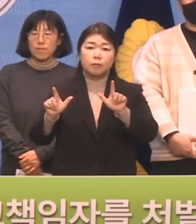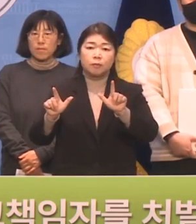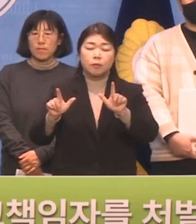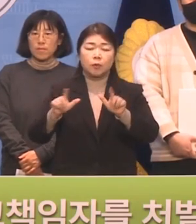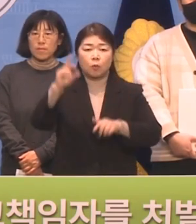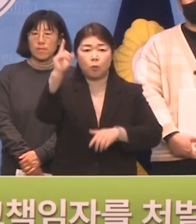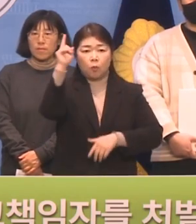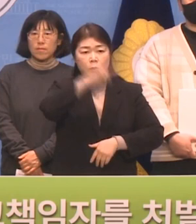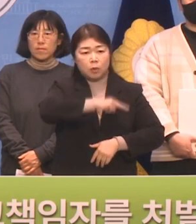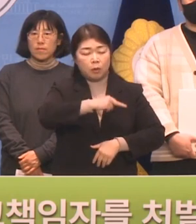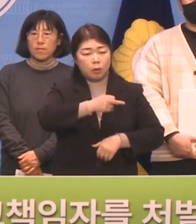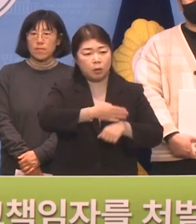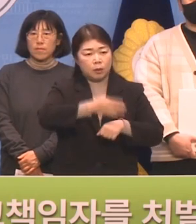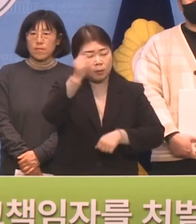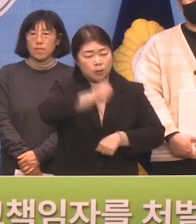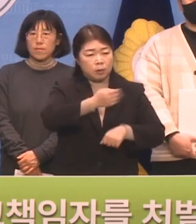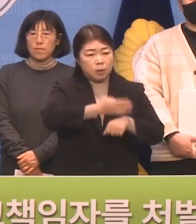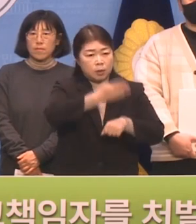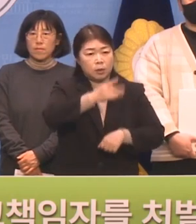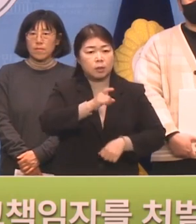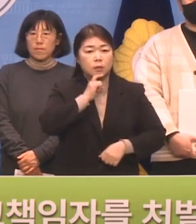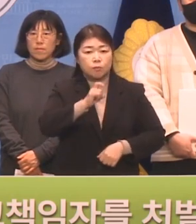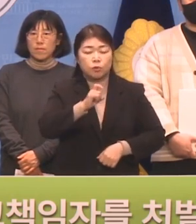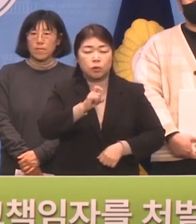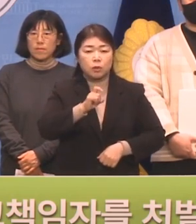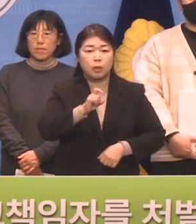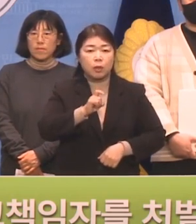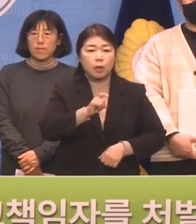오전 4시 10분에 금강 홍수